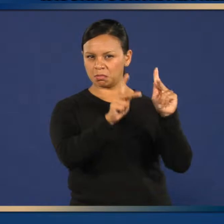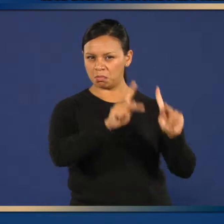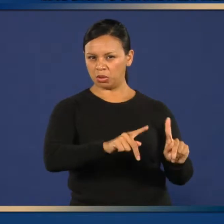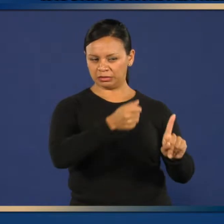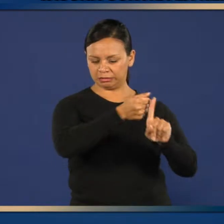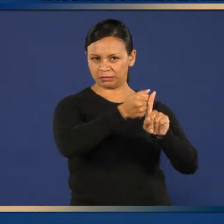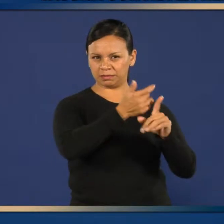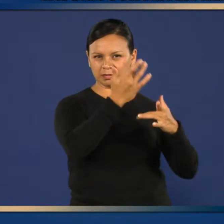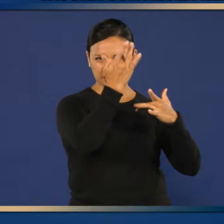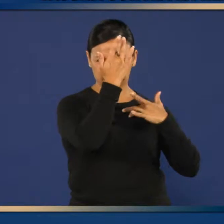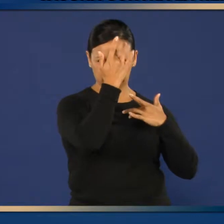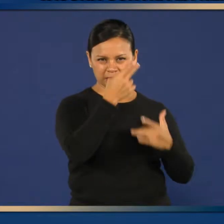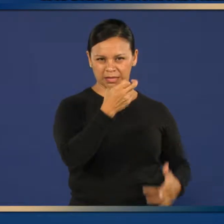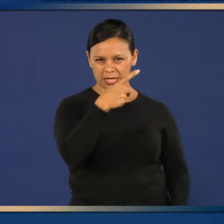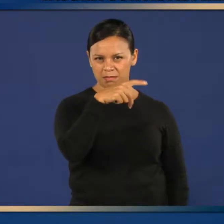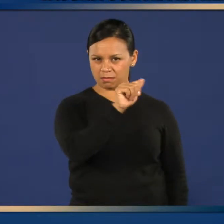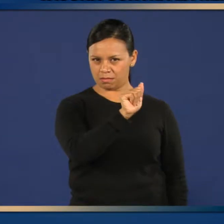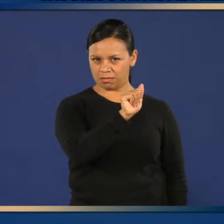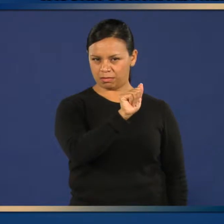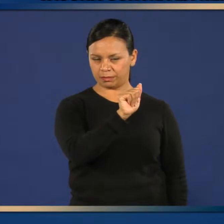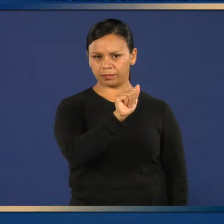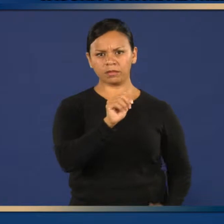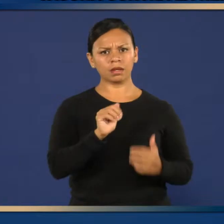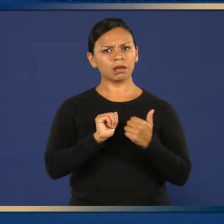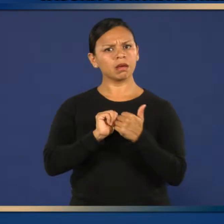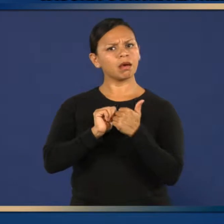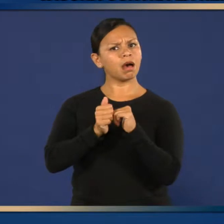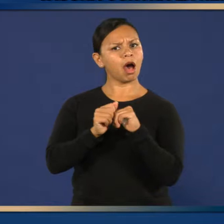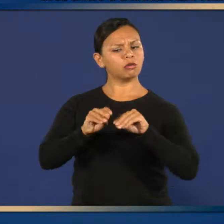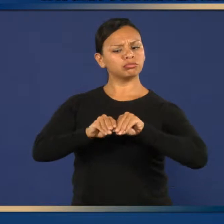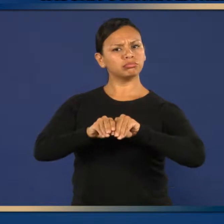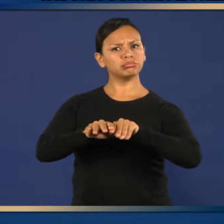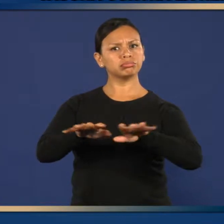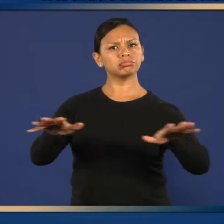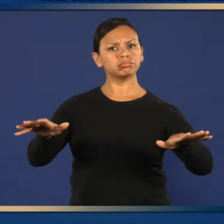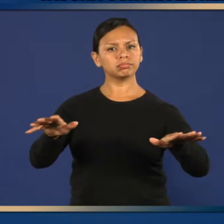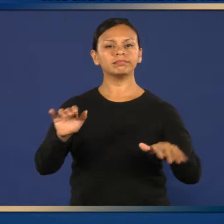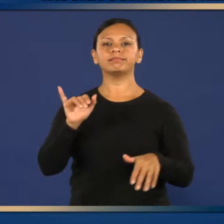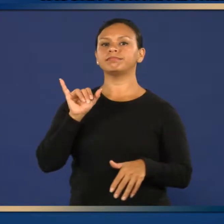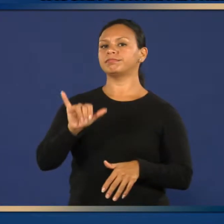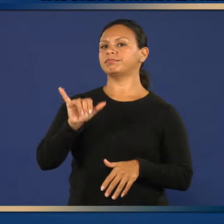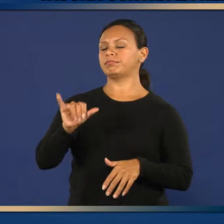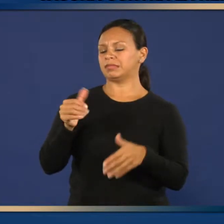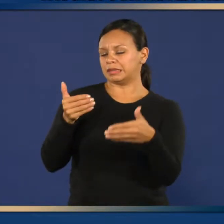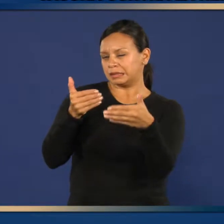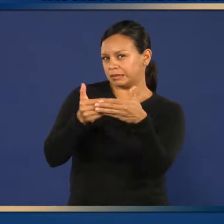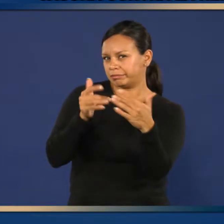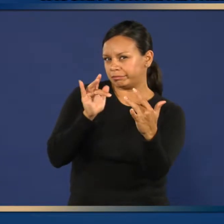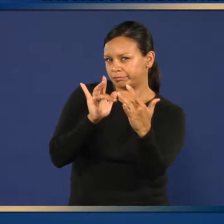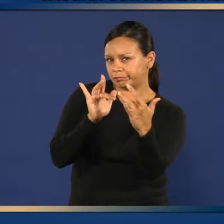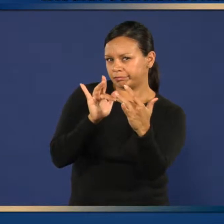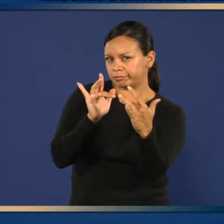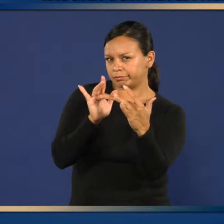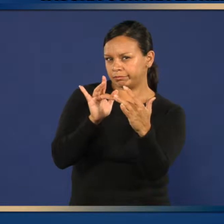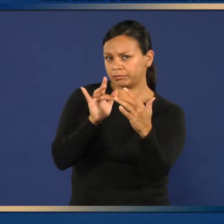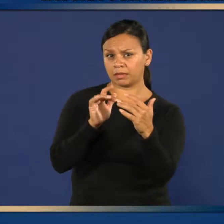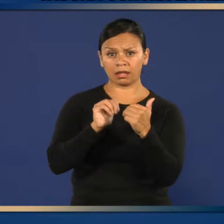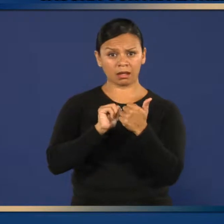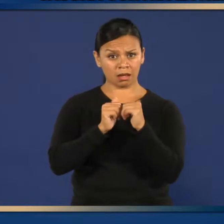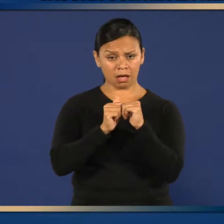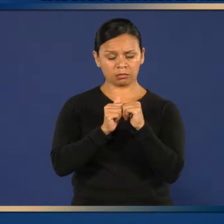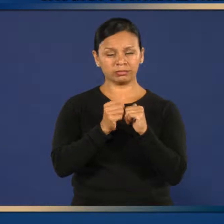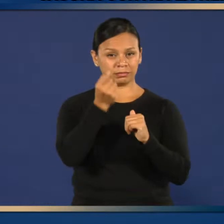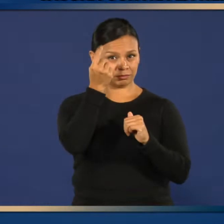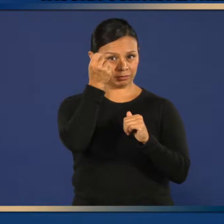que tienen hepatitis y por lo general se pasa por el contacto personal cercano y algunas